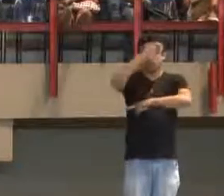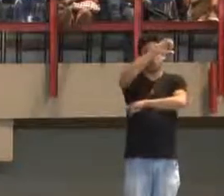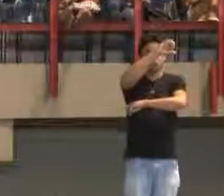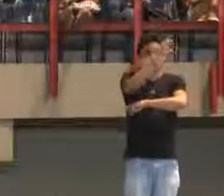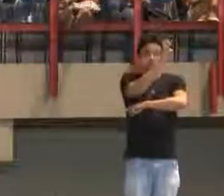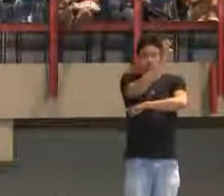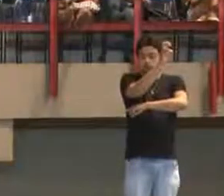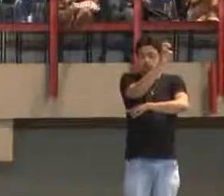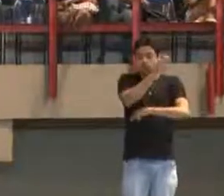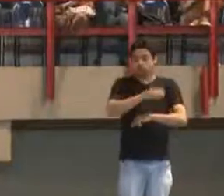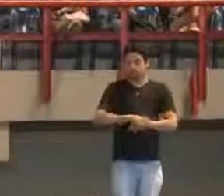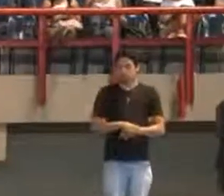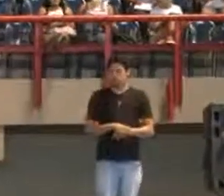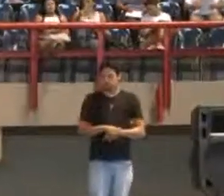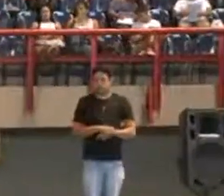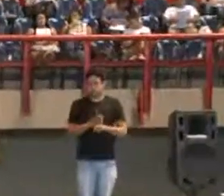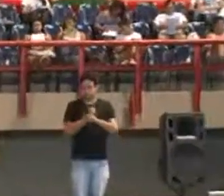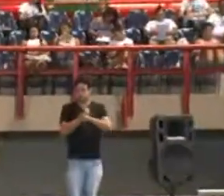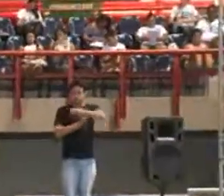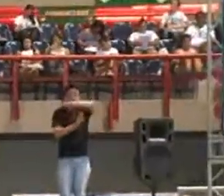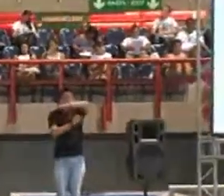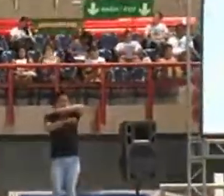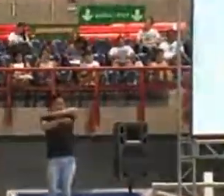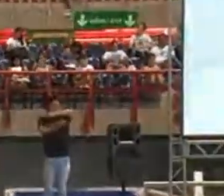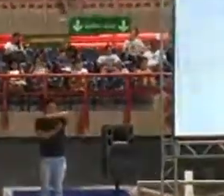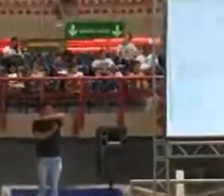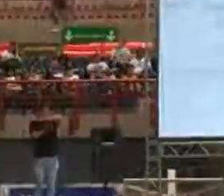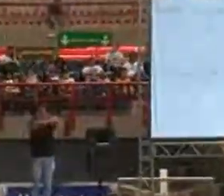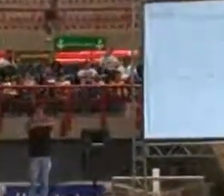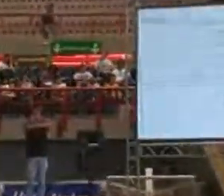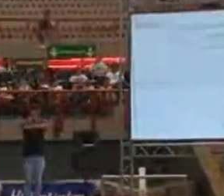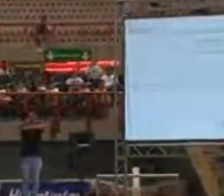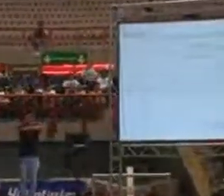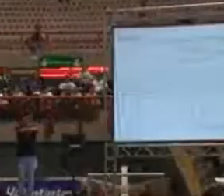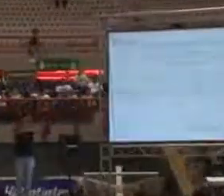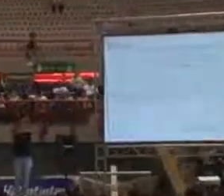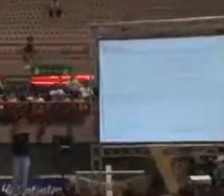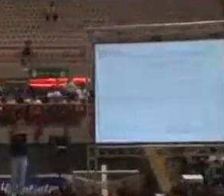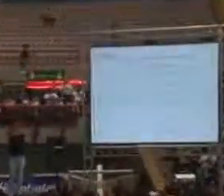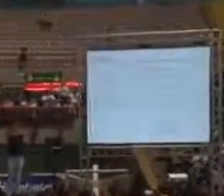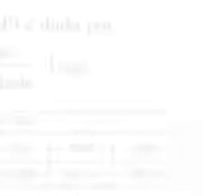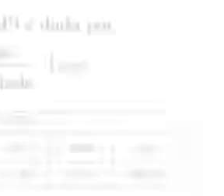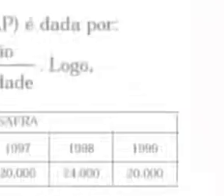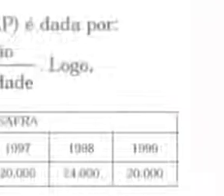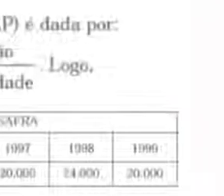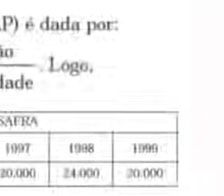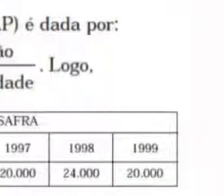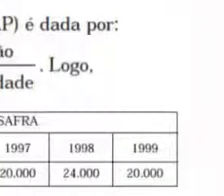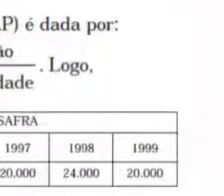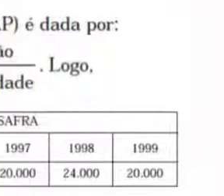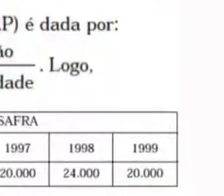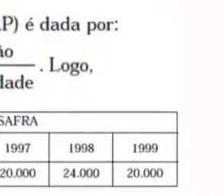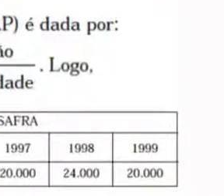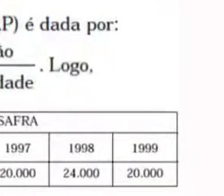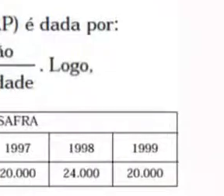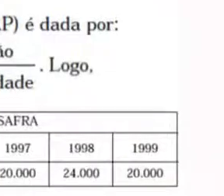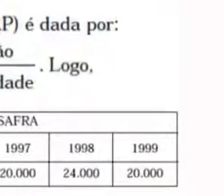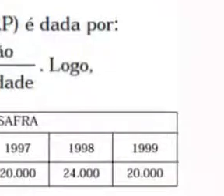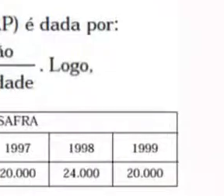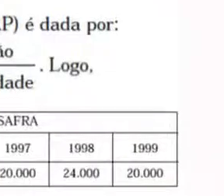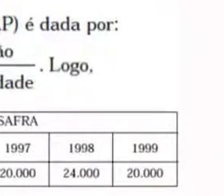1995, a área era 20.000. eu estou chamando isso aqui de 20 mil. Ó.